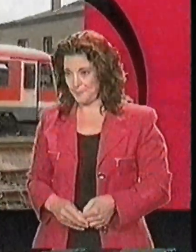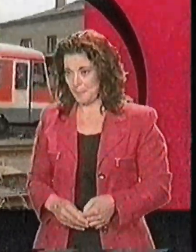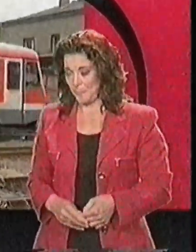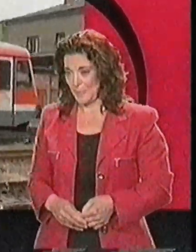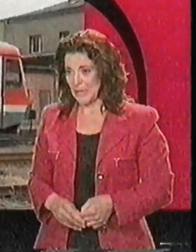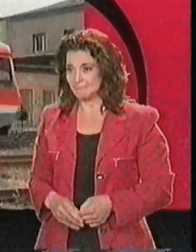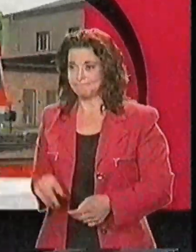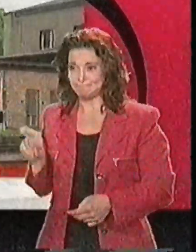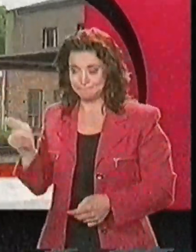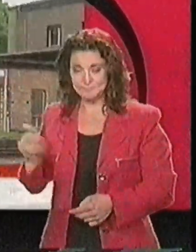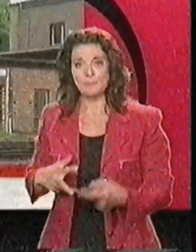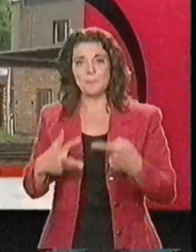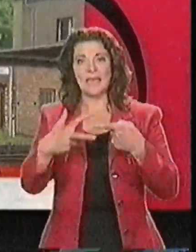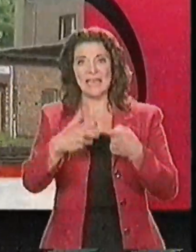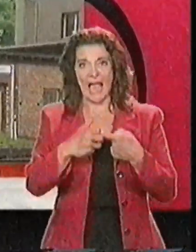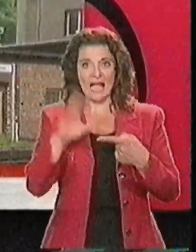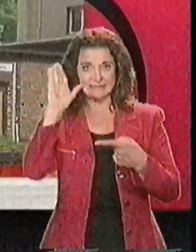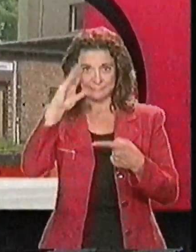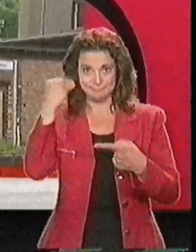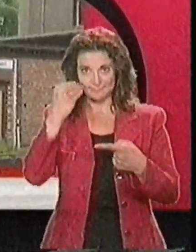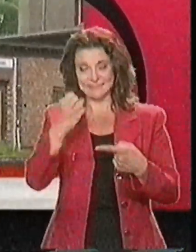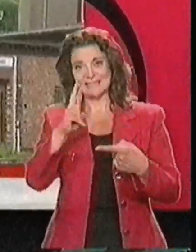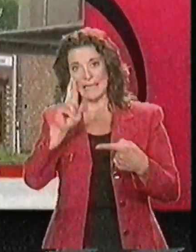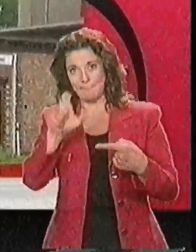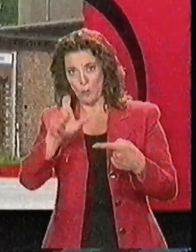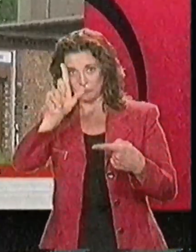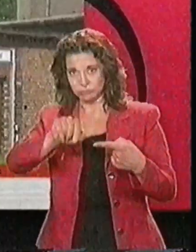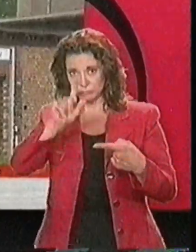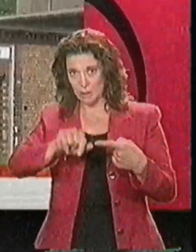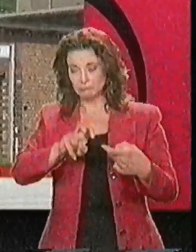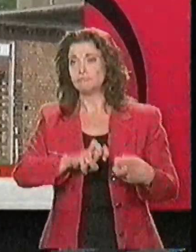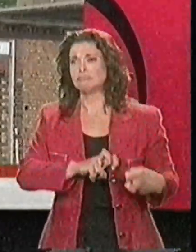Arrivé en gare de Strasbourg, Strasbourg sans eau,